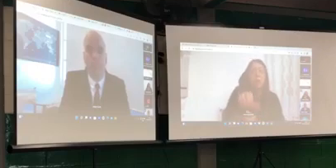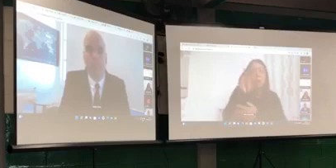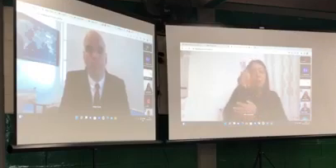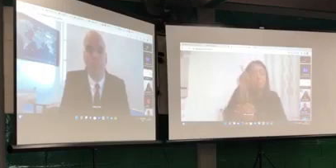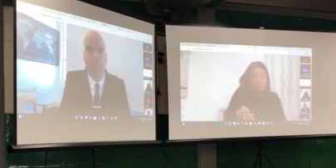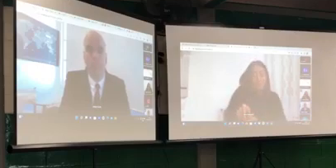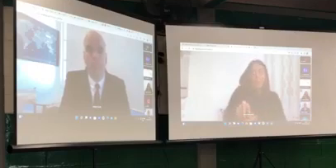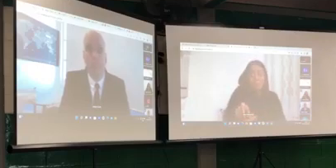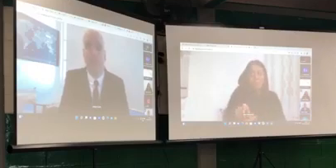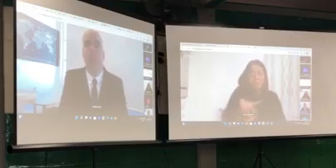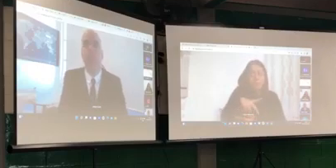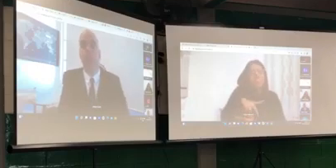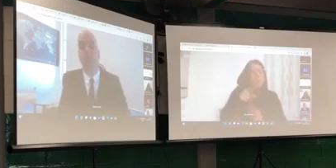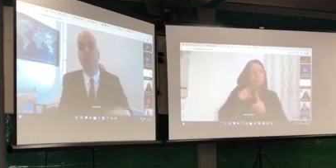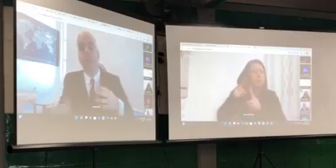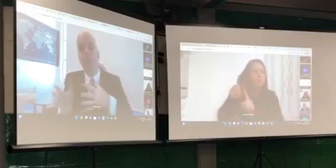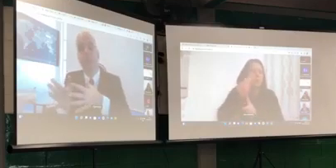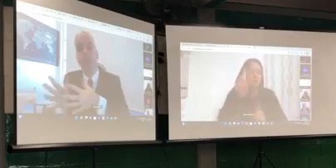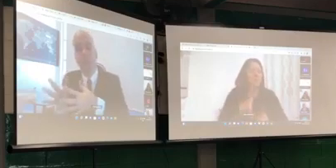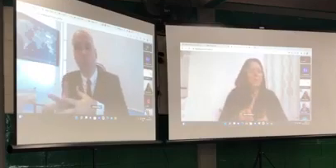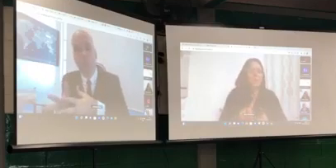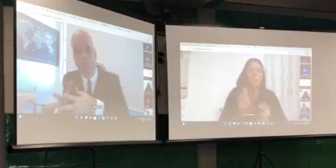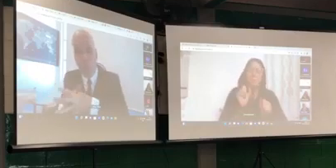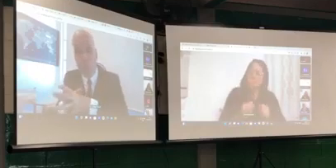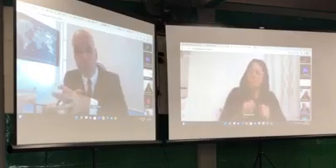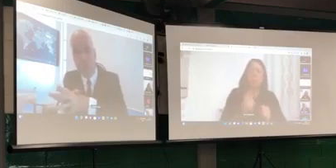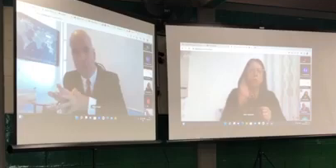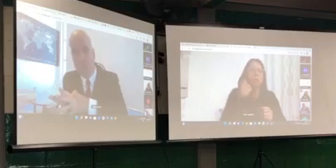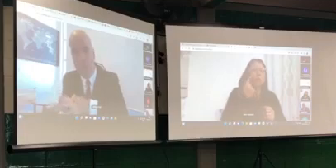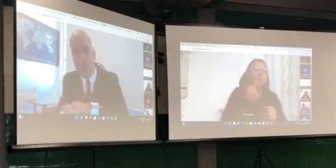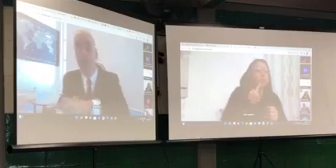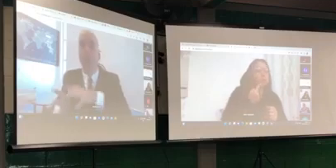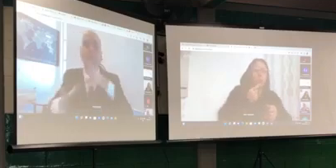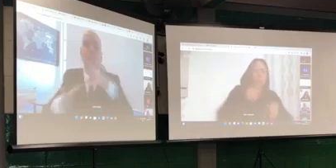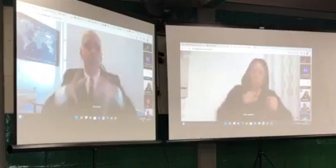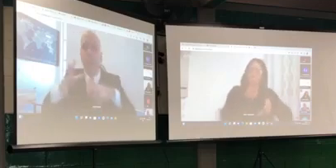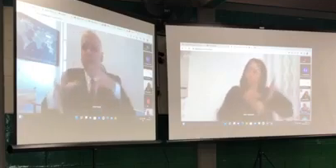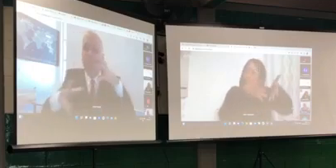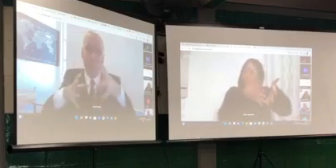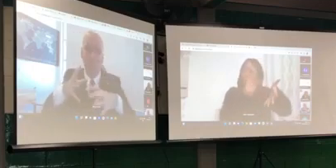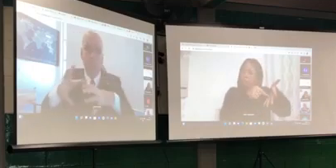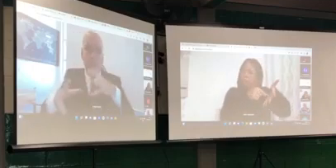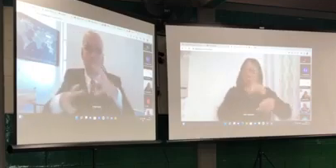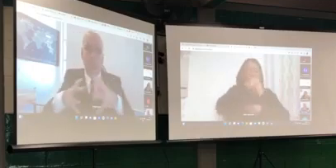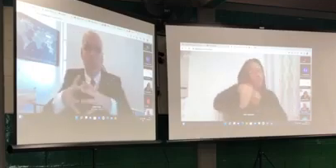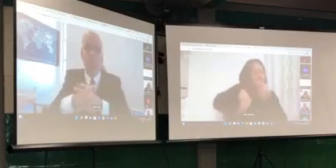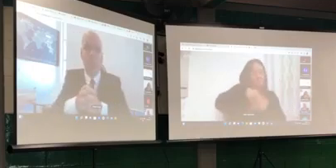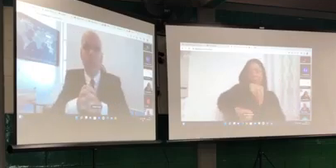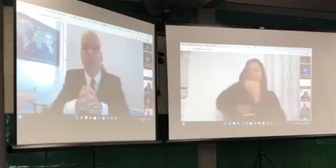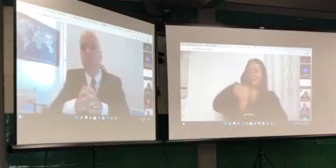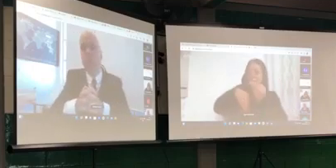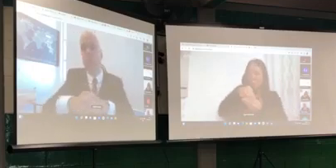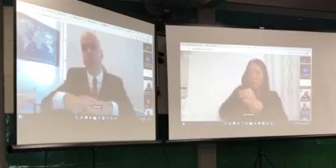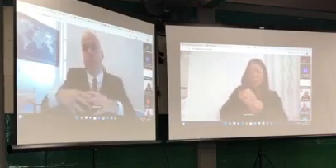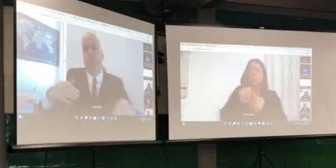com deficiência auditiva. Né? Eles podem ser surdos que utilizam Libras, misturado com as pessoas que